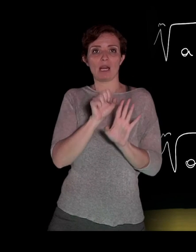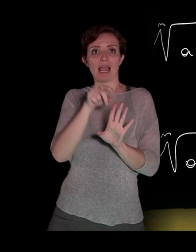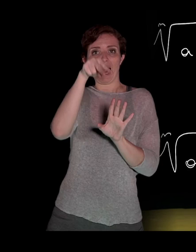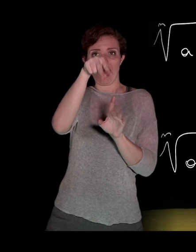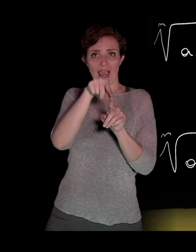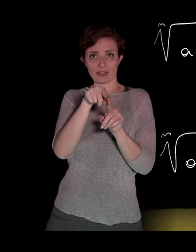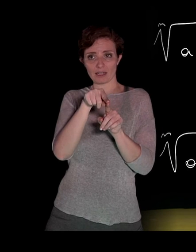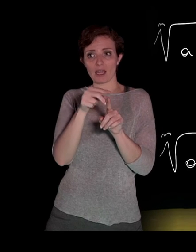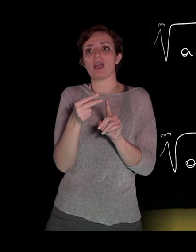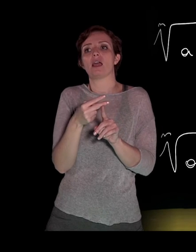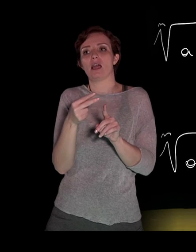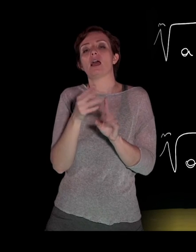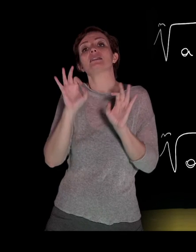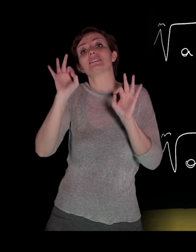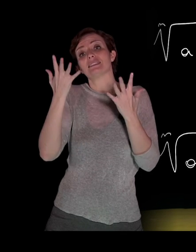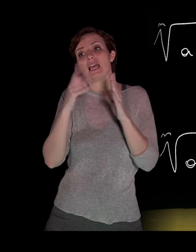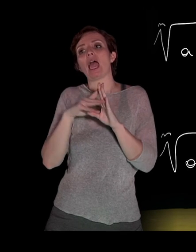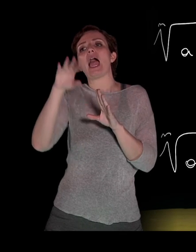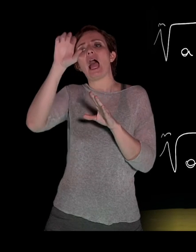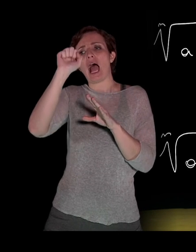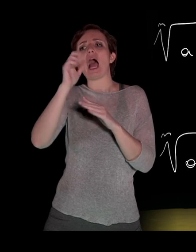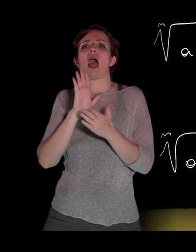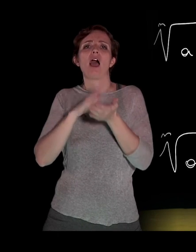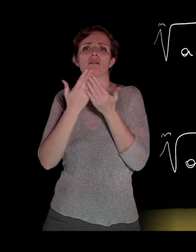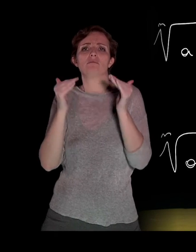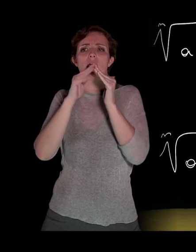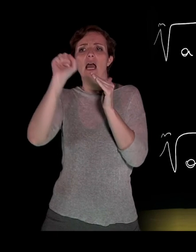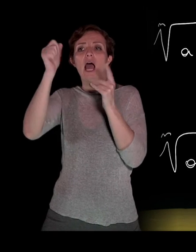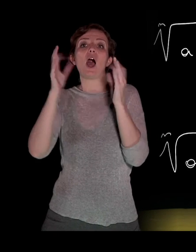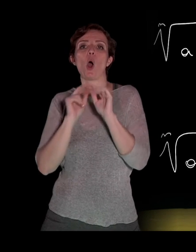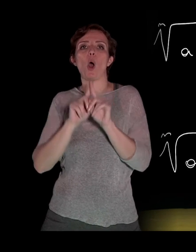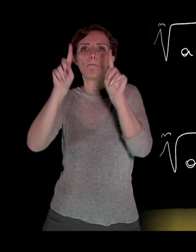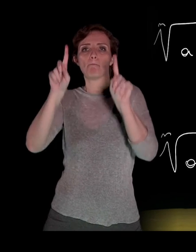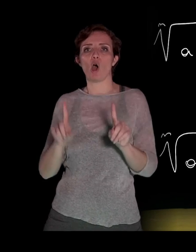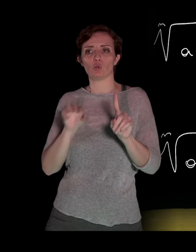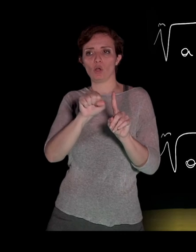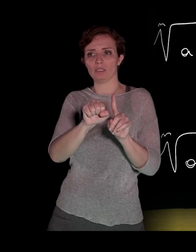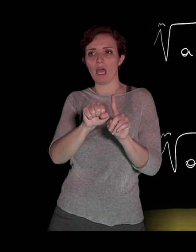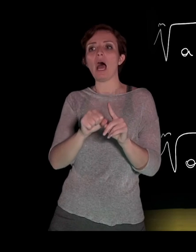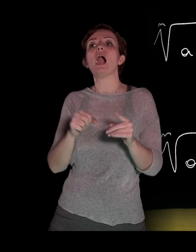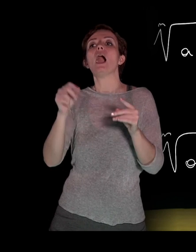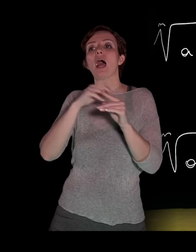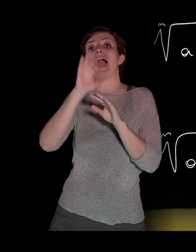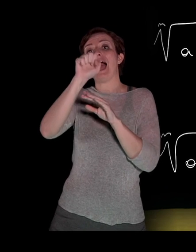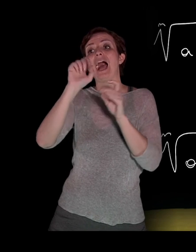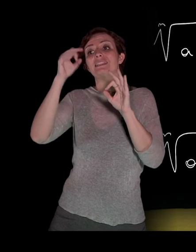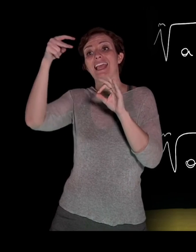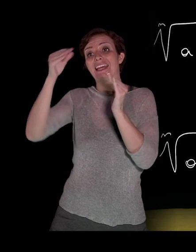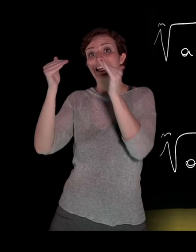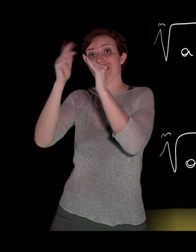sea è pari ad a oppure al modulo di a è pari a da se n e dispari